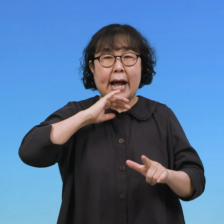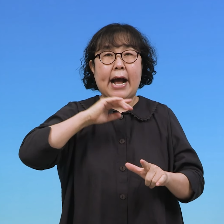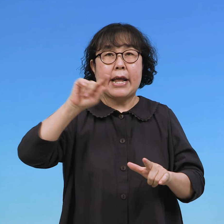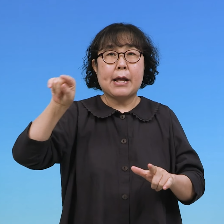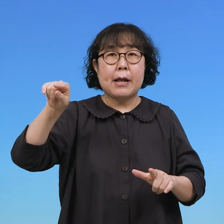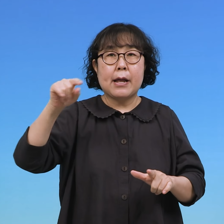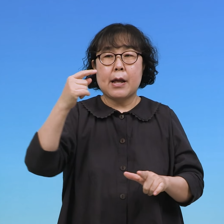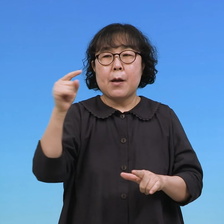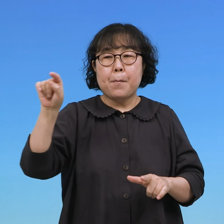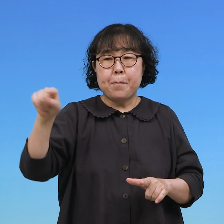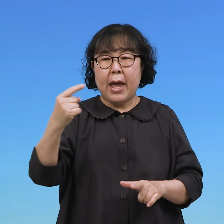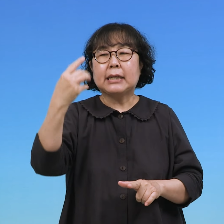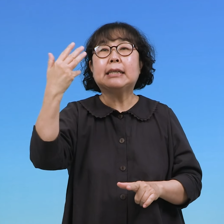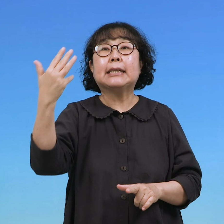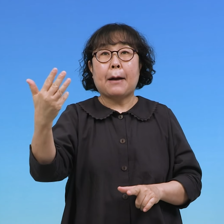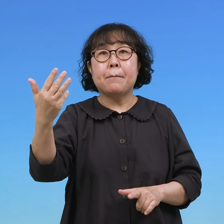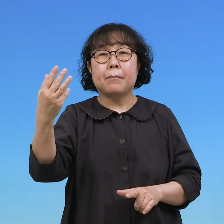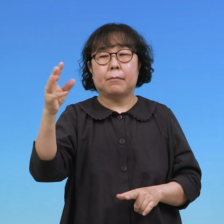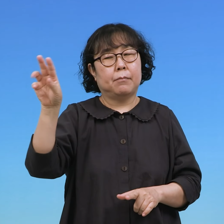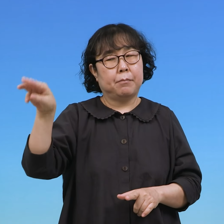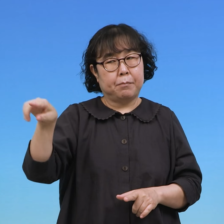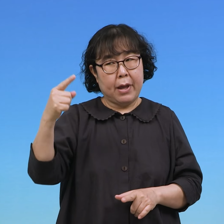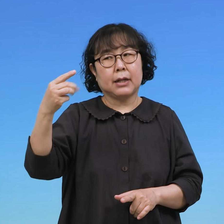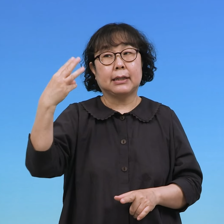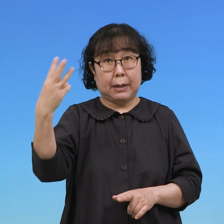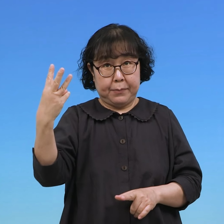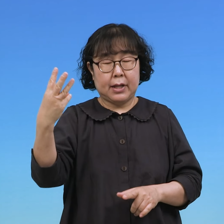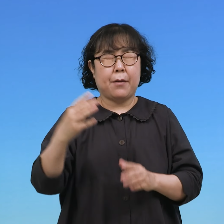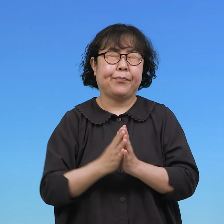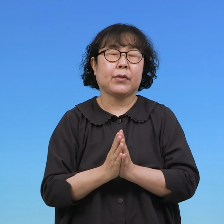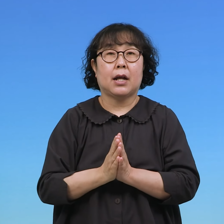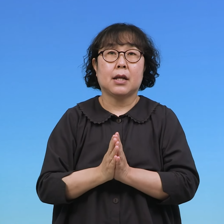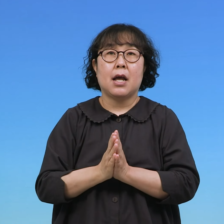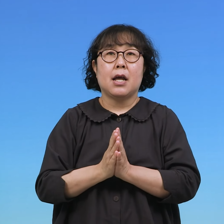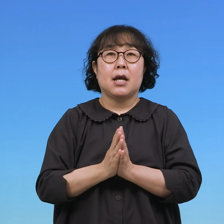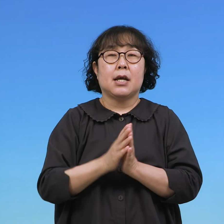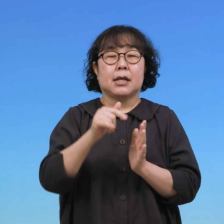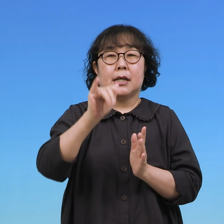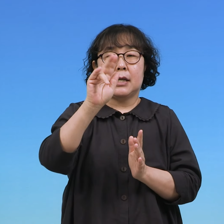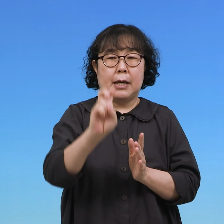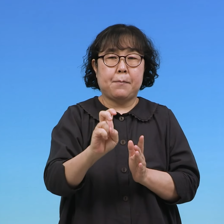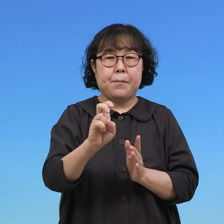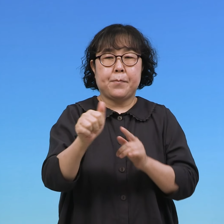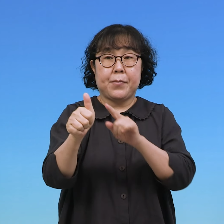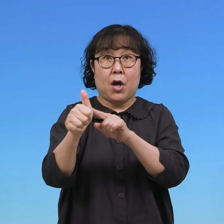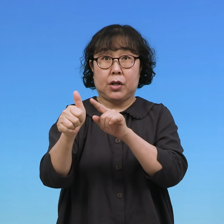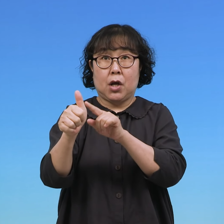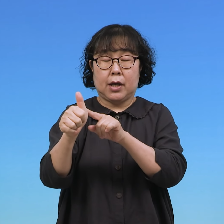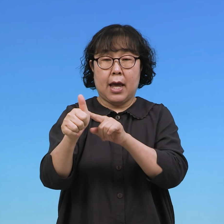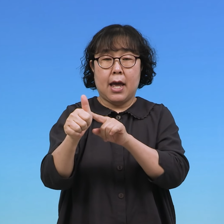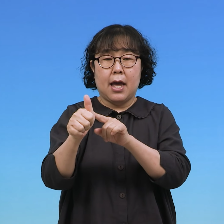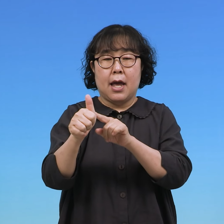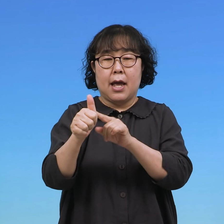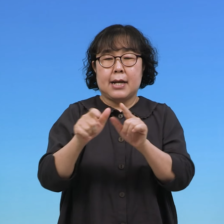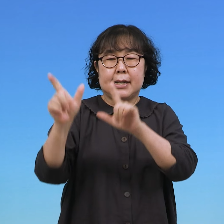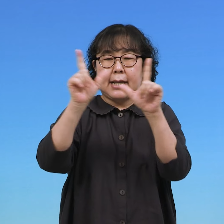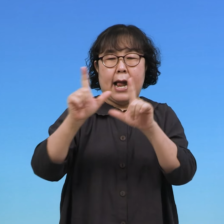어른이 어떤 책을 냈느냐, 김형석의 인생 문답. 이건 뭐냐면요, 일반인들입니다.